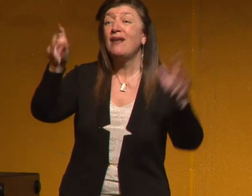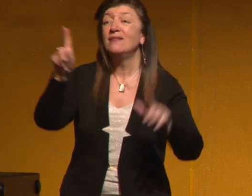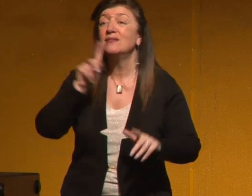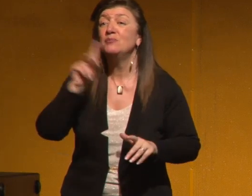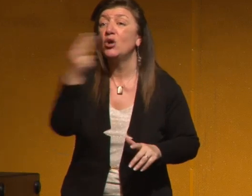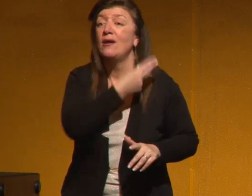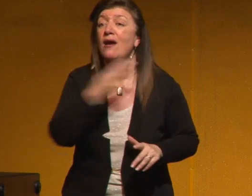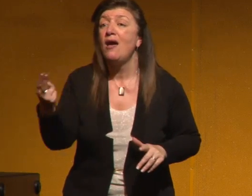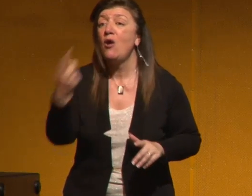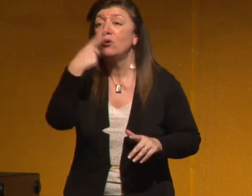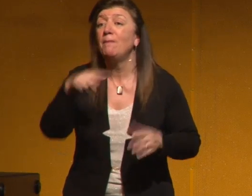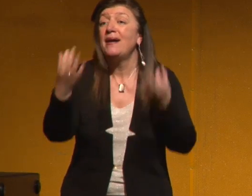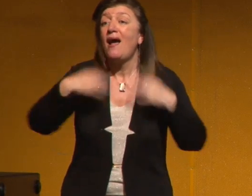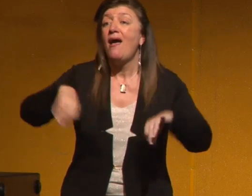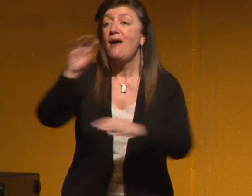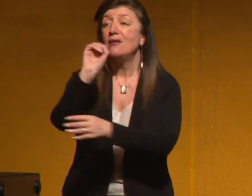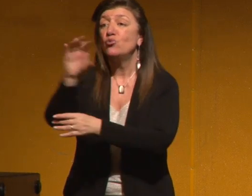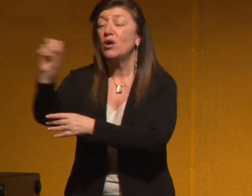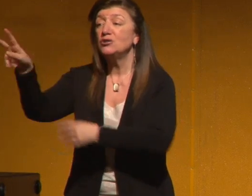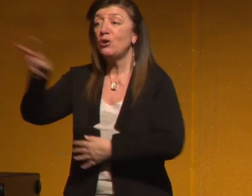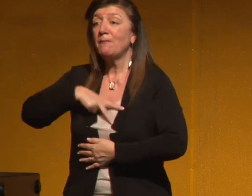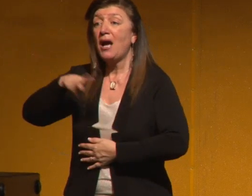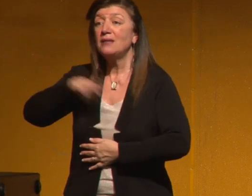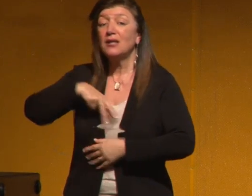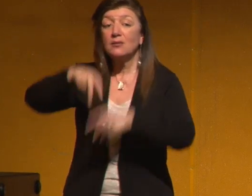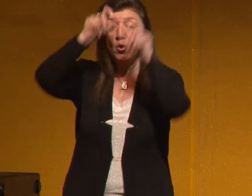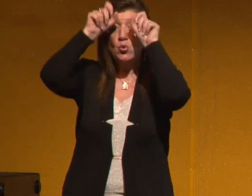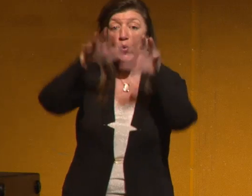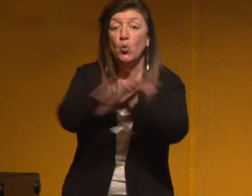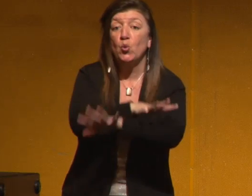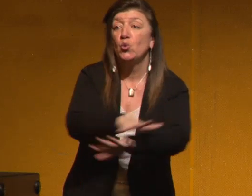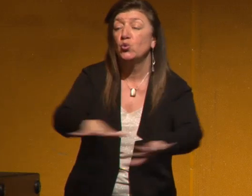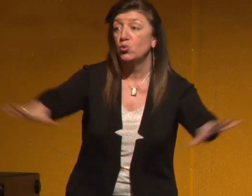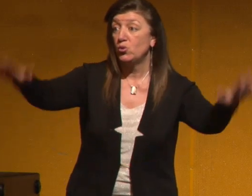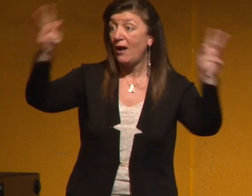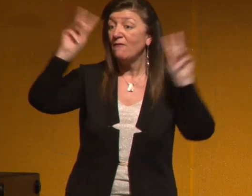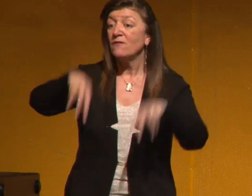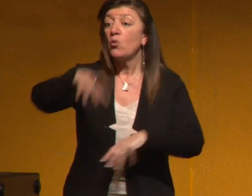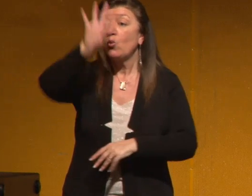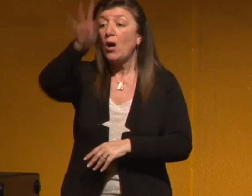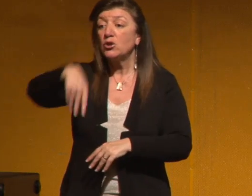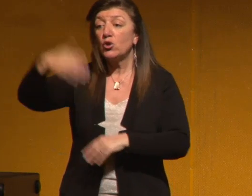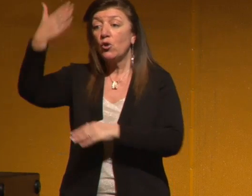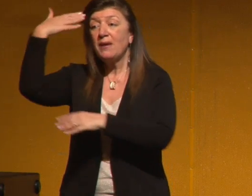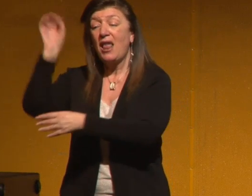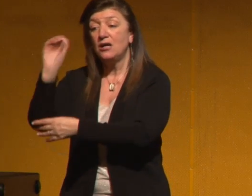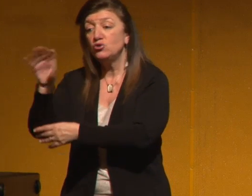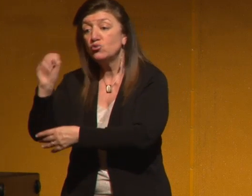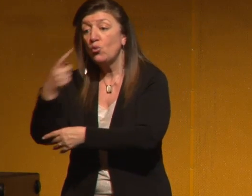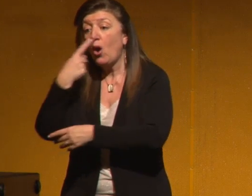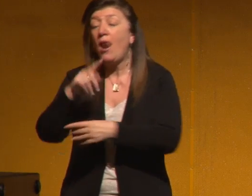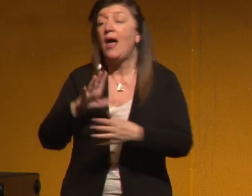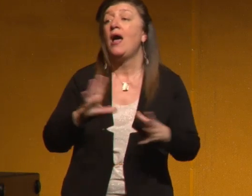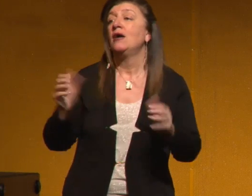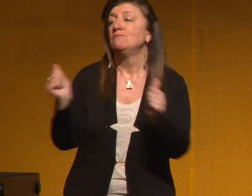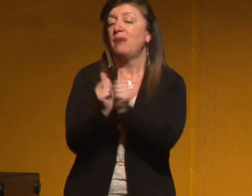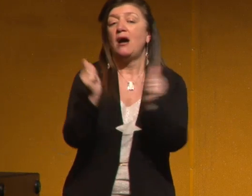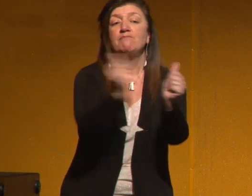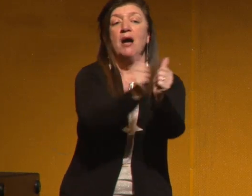al patrimonio culturale 4.000 scuole in partenariato con enti locali potranno lavorare